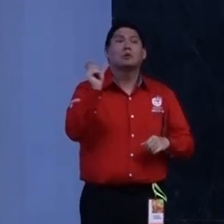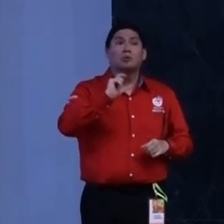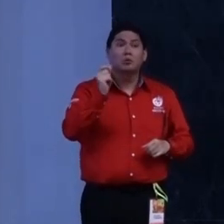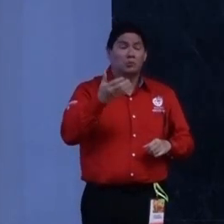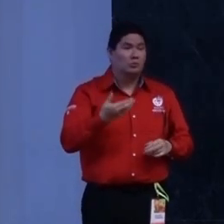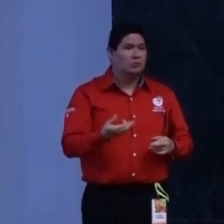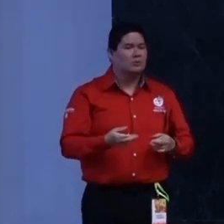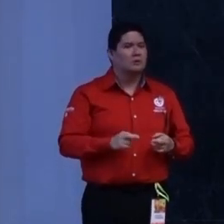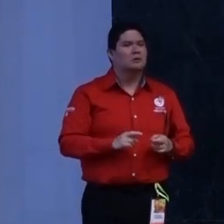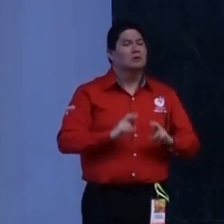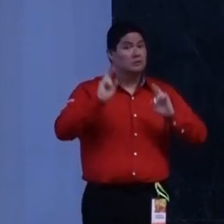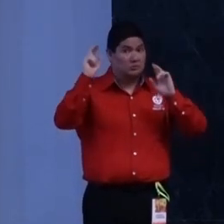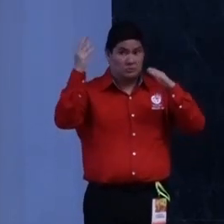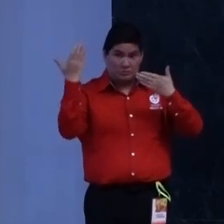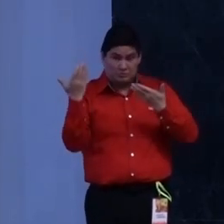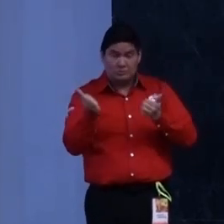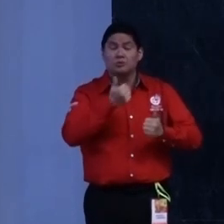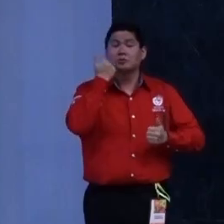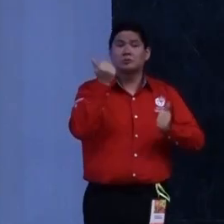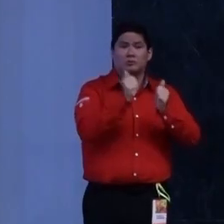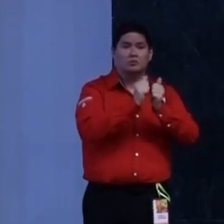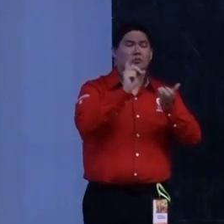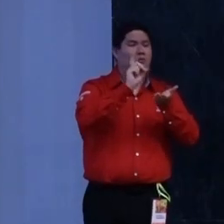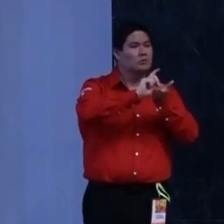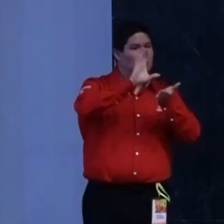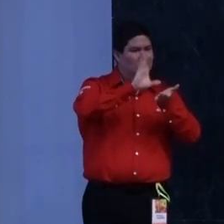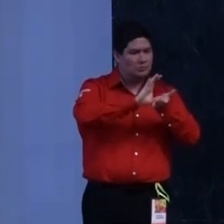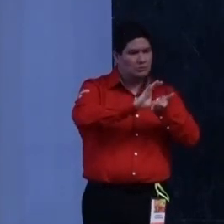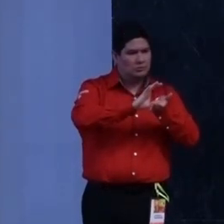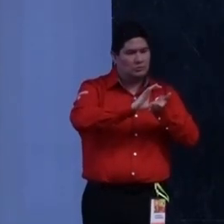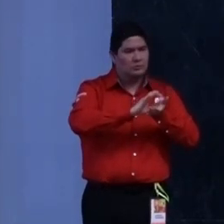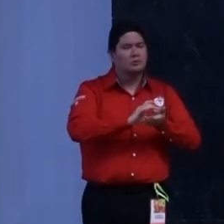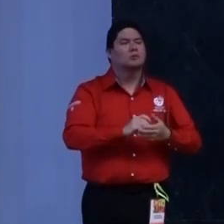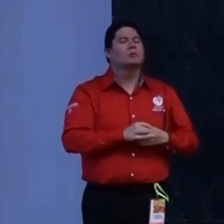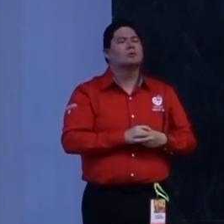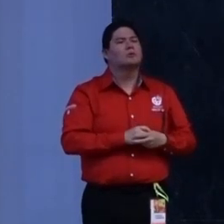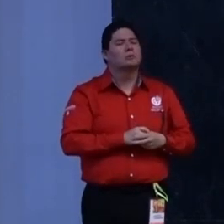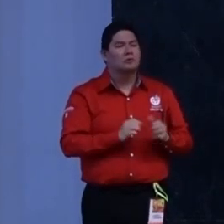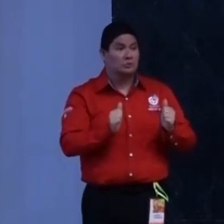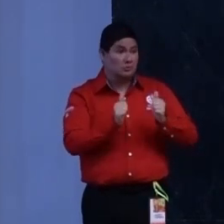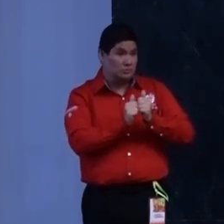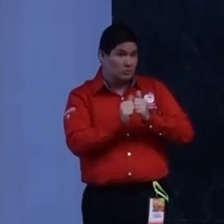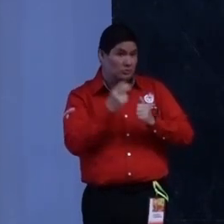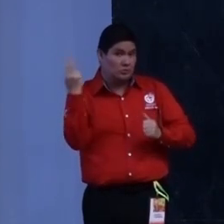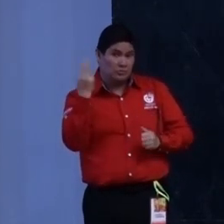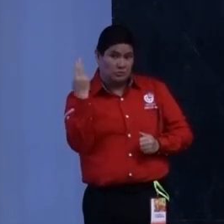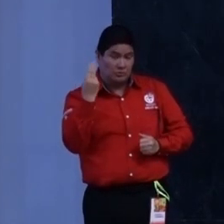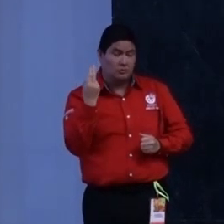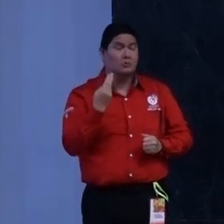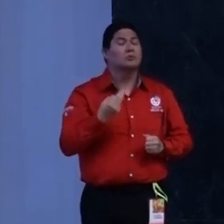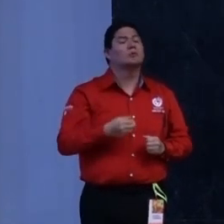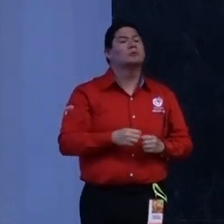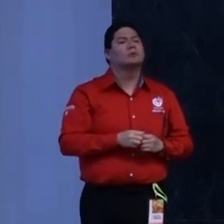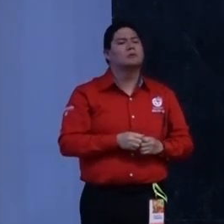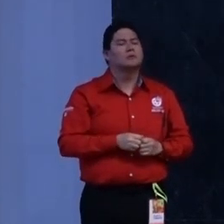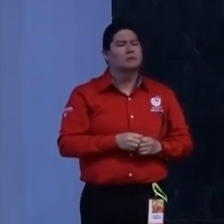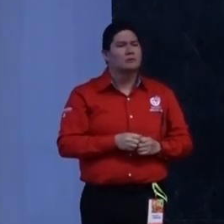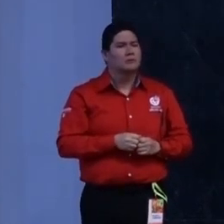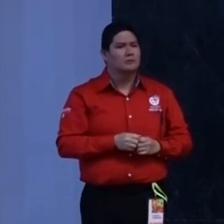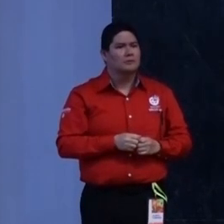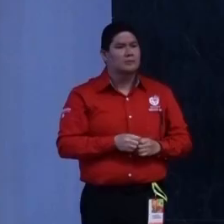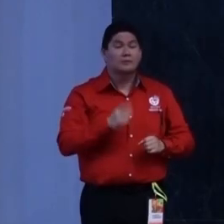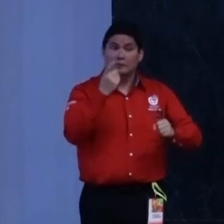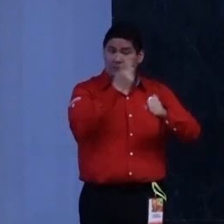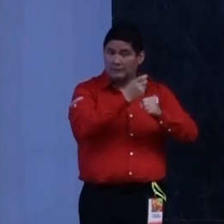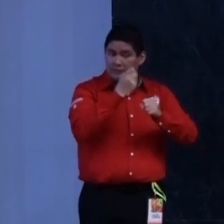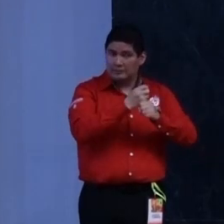a un alumno con discapacidad, con neurodivergencia, o con alguna necesidad específica, lo